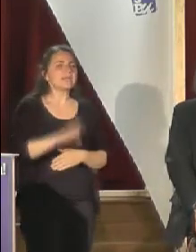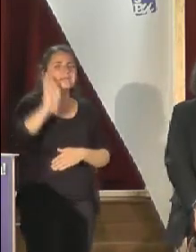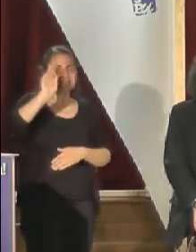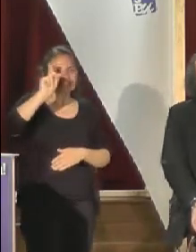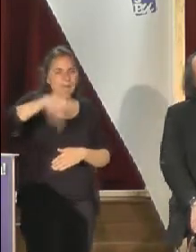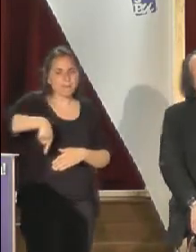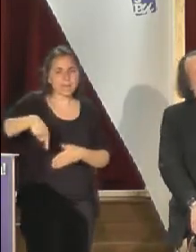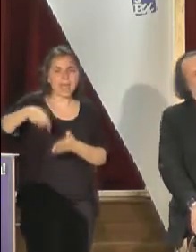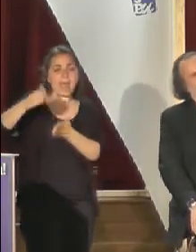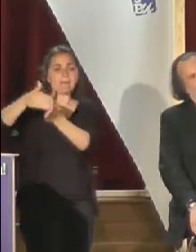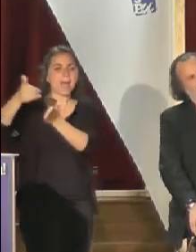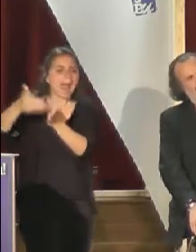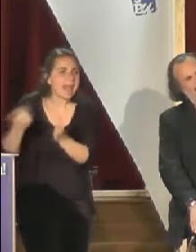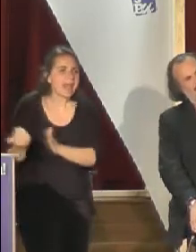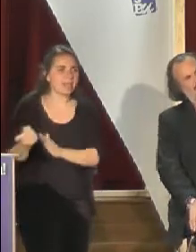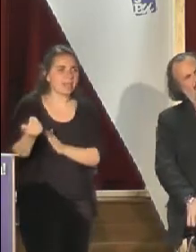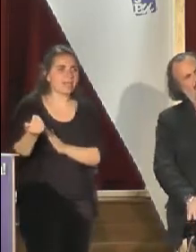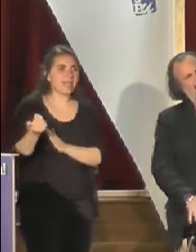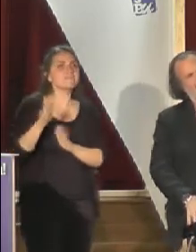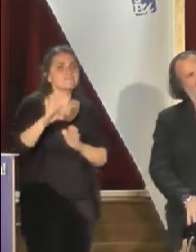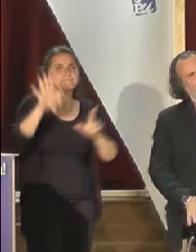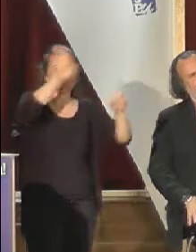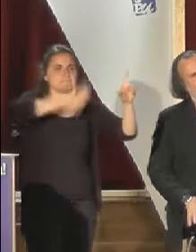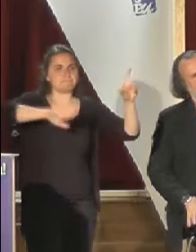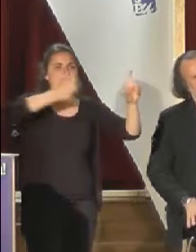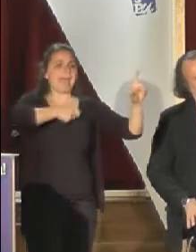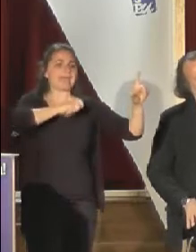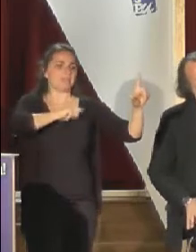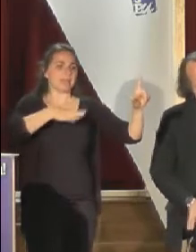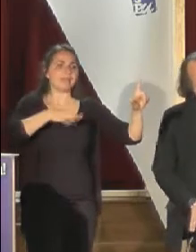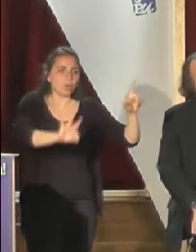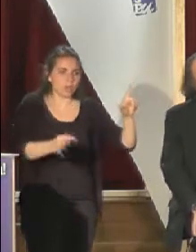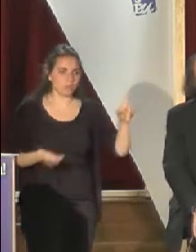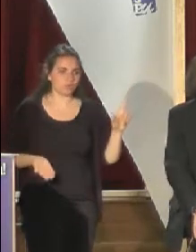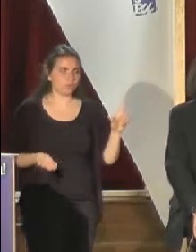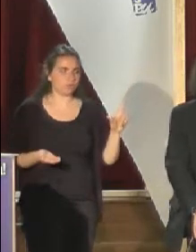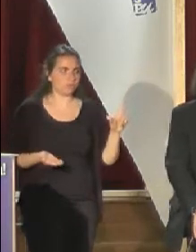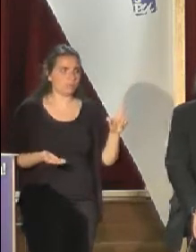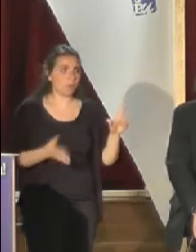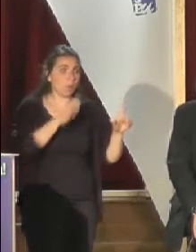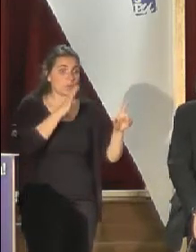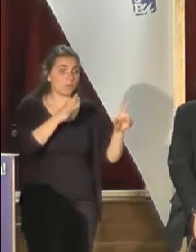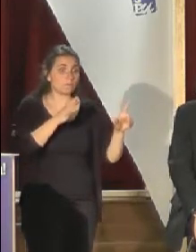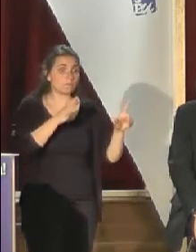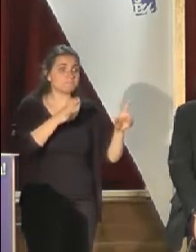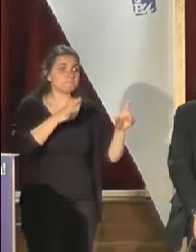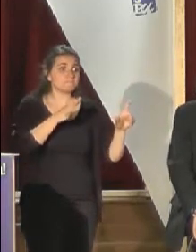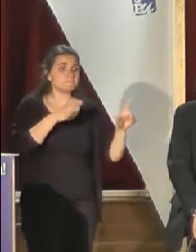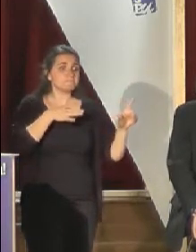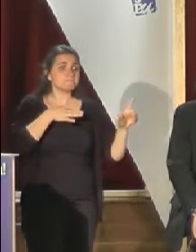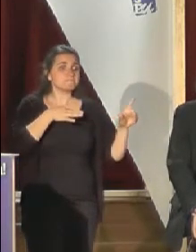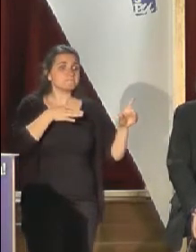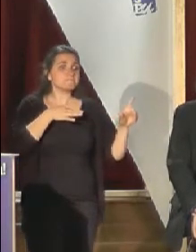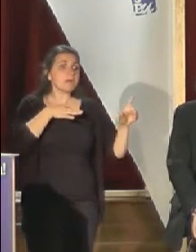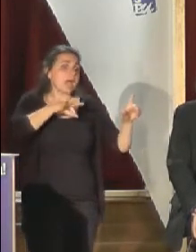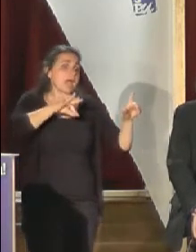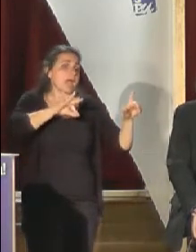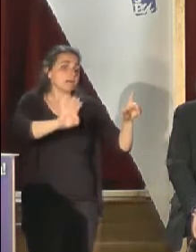Valencia e, naturalmente, de Podemos España. Porque digo Podemos España. E sei de que